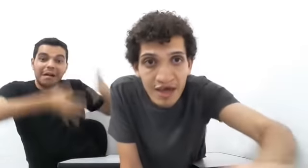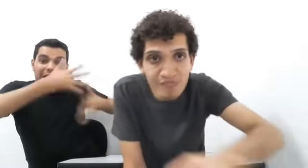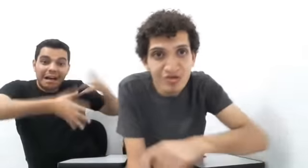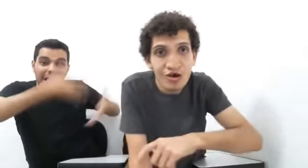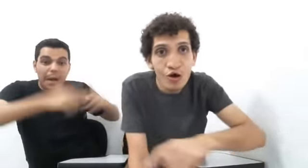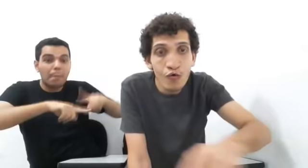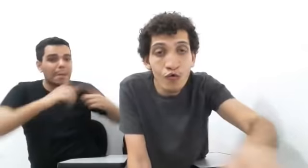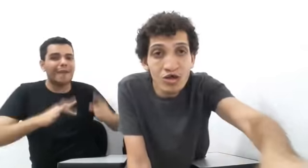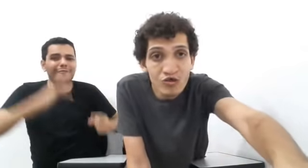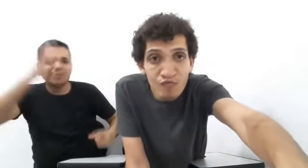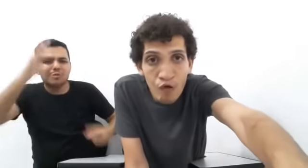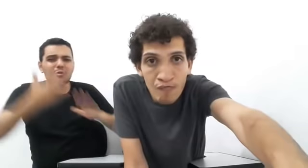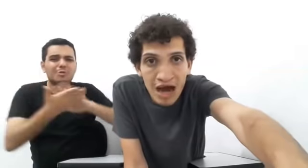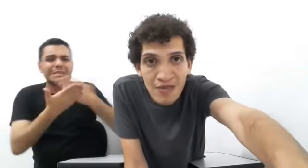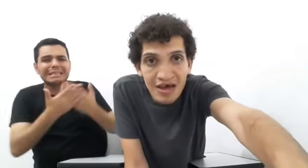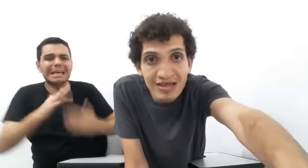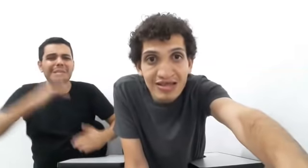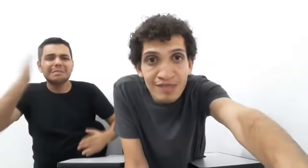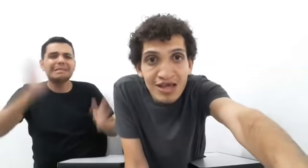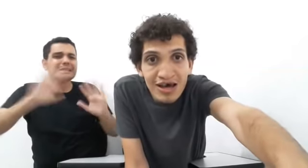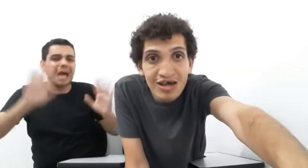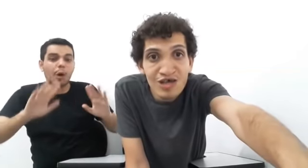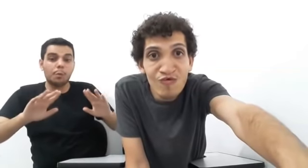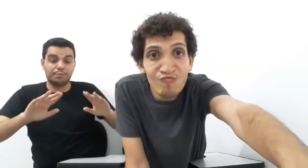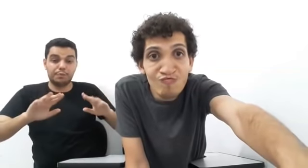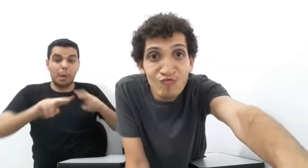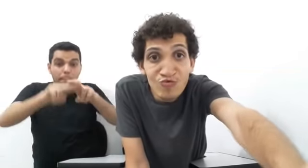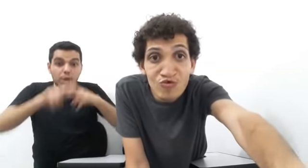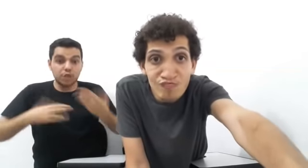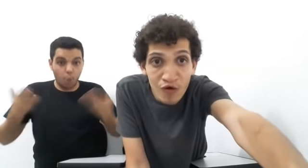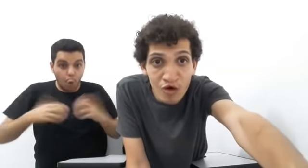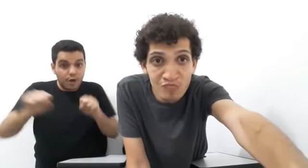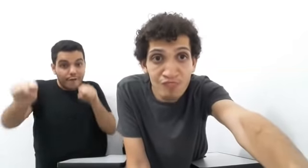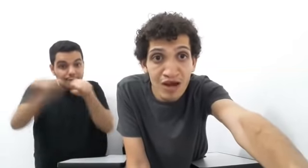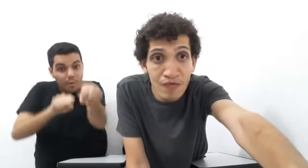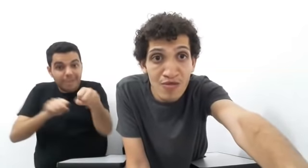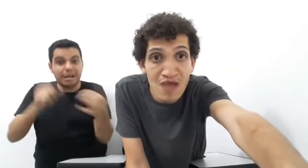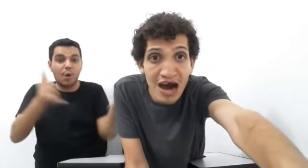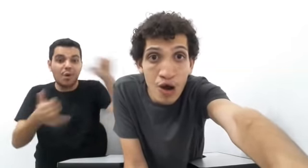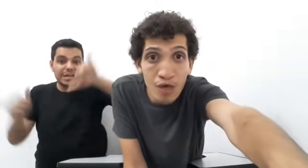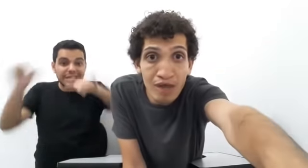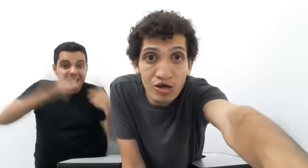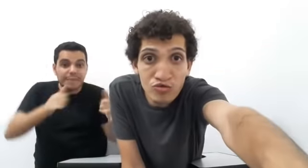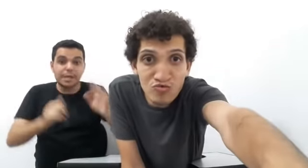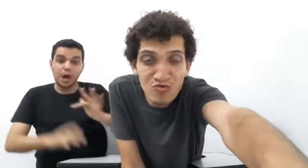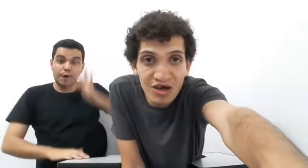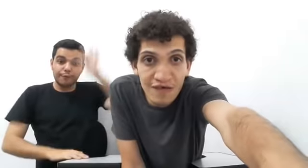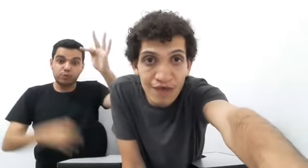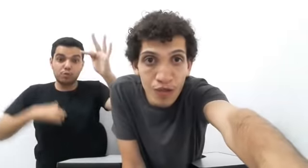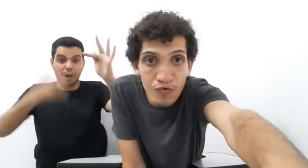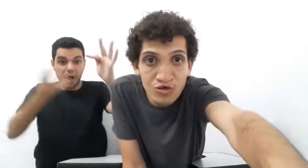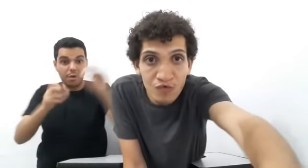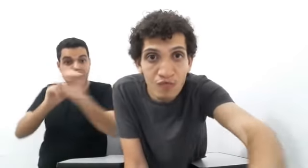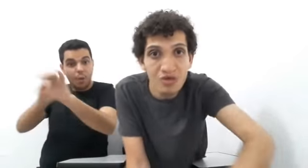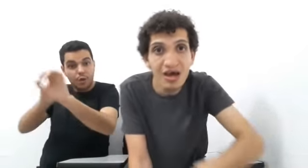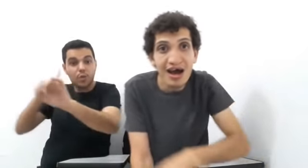intérprete. Hoje sou formada em INTA e no futuro próximo pretendo dar aula para surdos. Quem falou isso foi